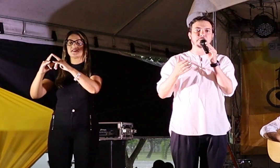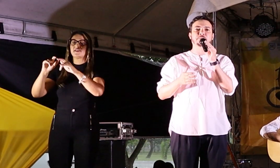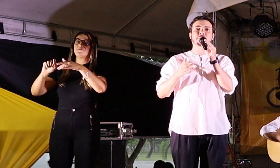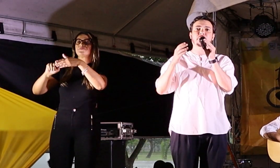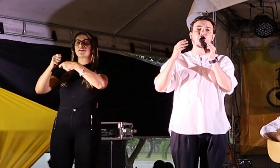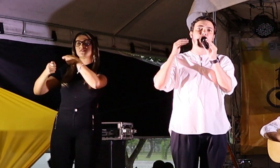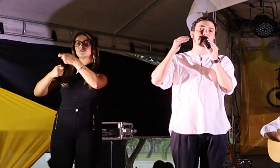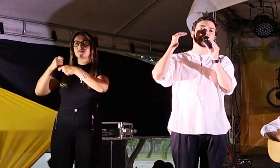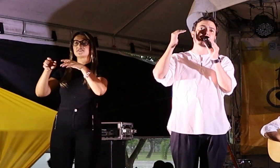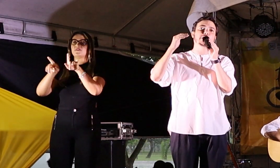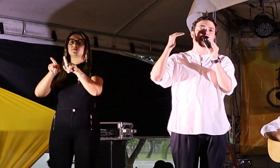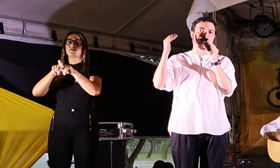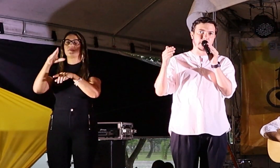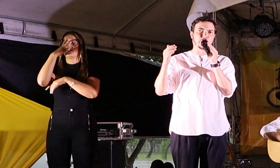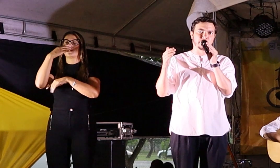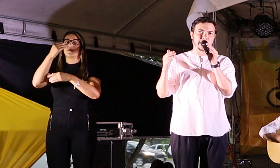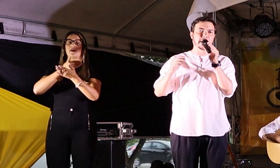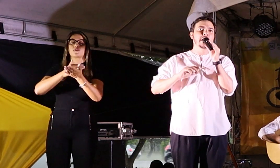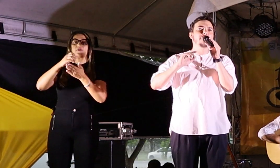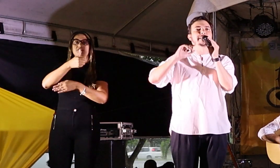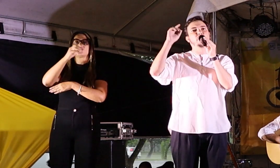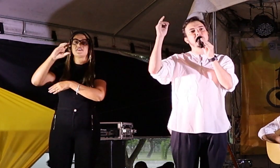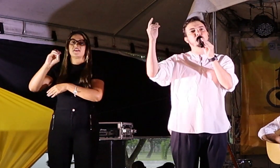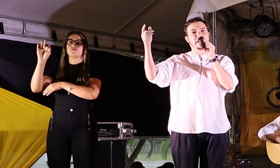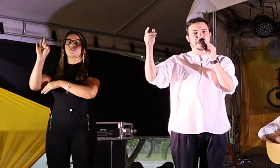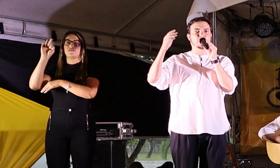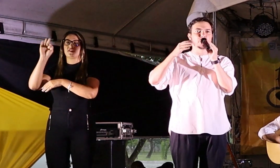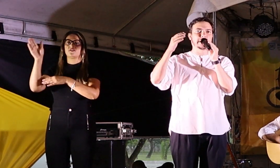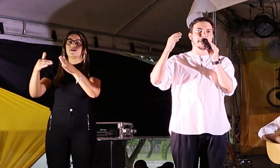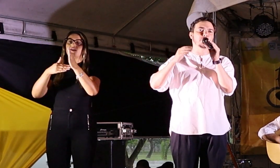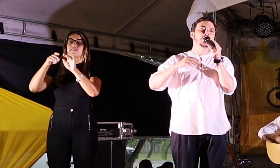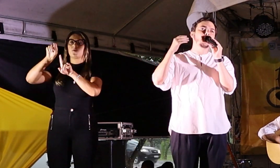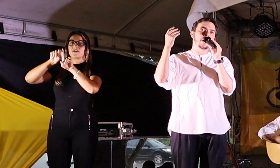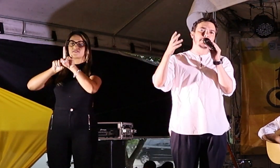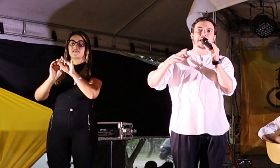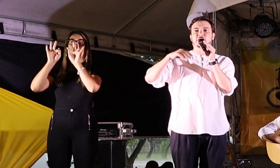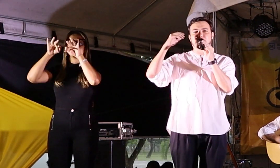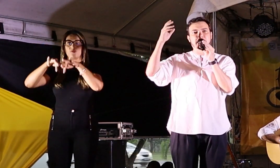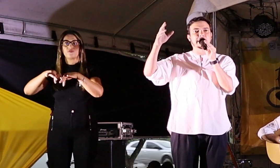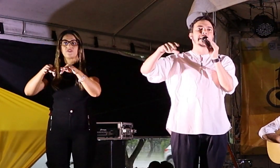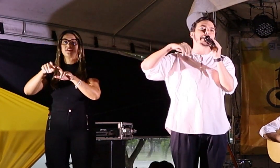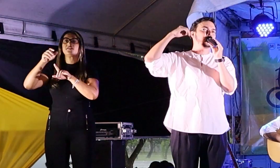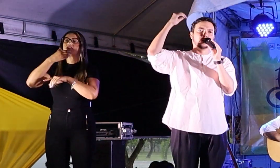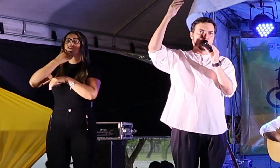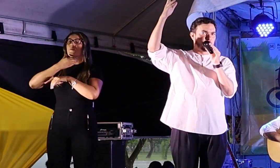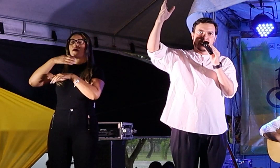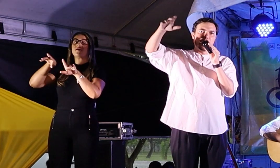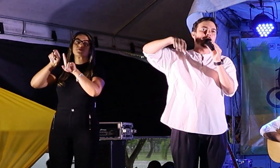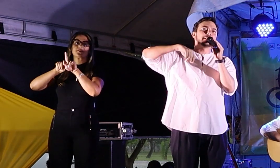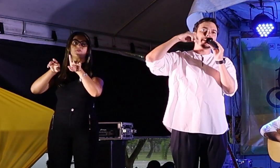do Guará. Começa o dia 10 de fevereiro do ano que vem, vai até o final de março, todo sábado, com artes plásticas,